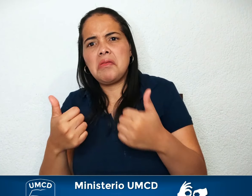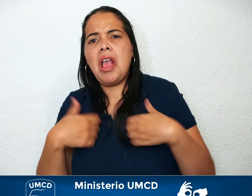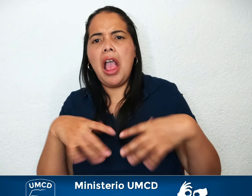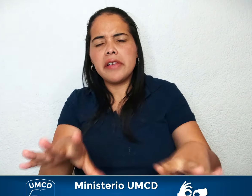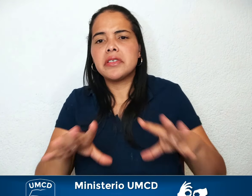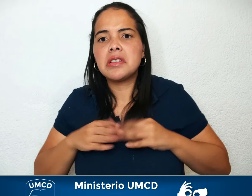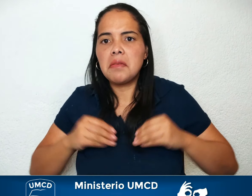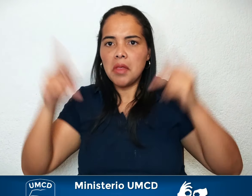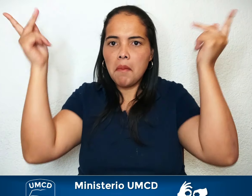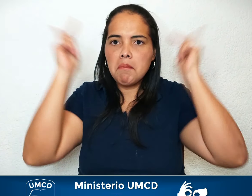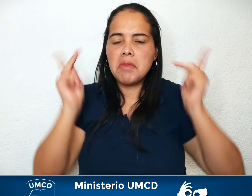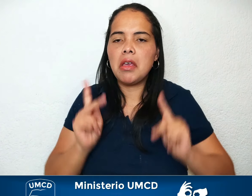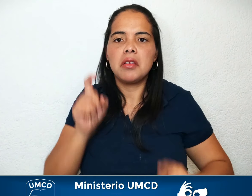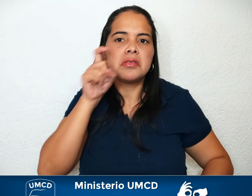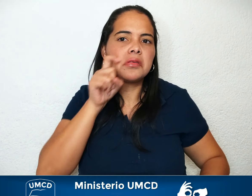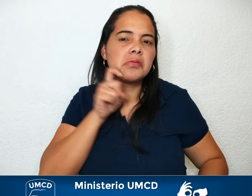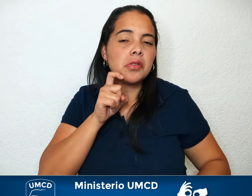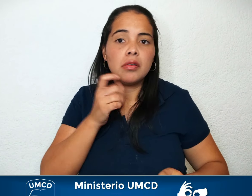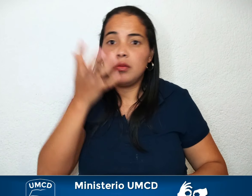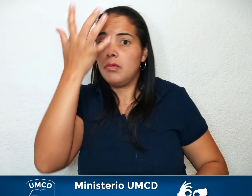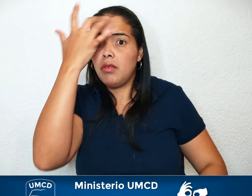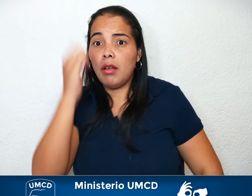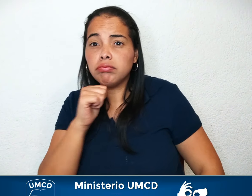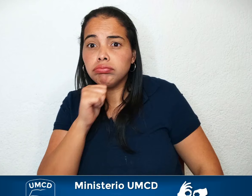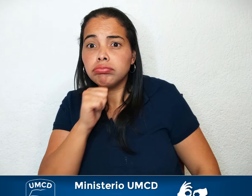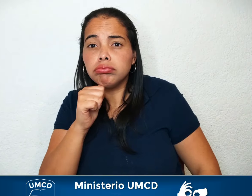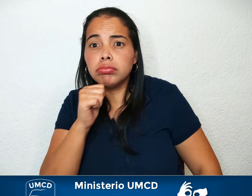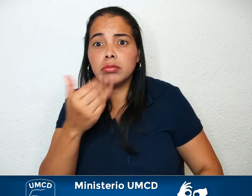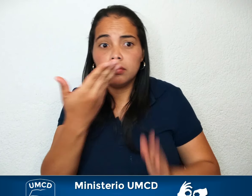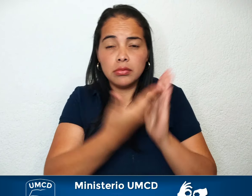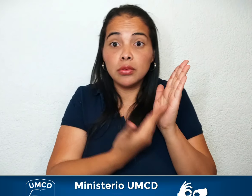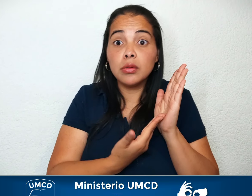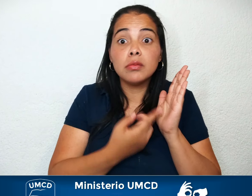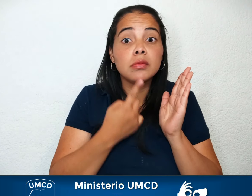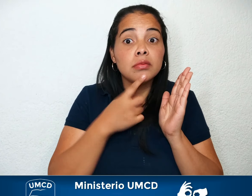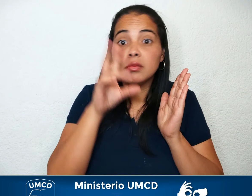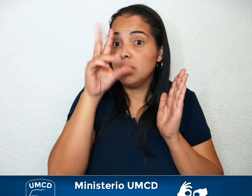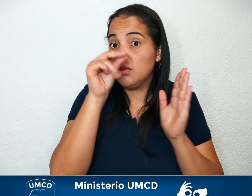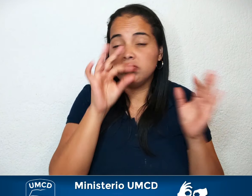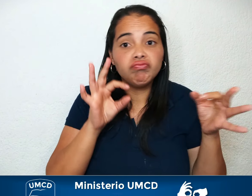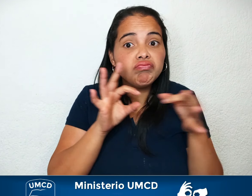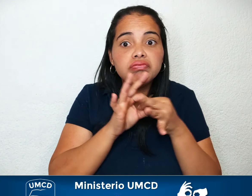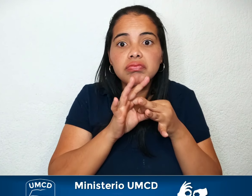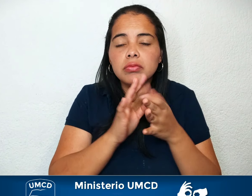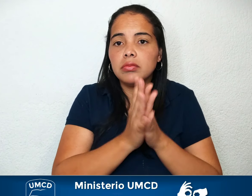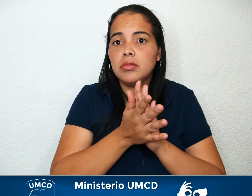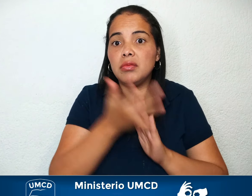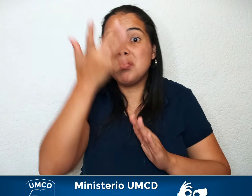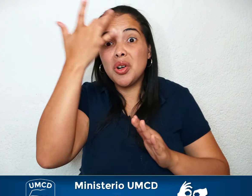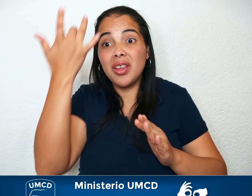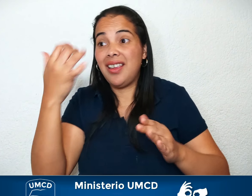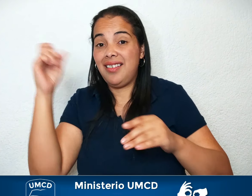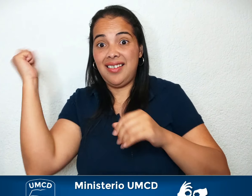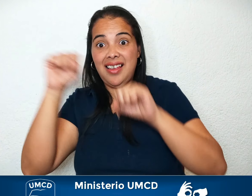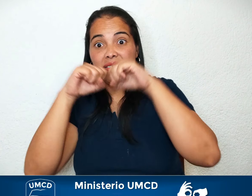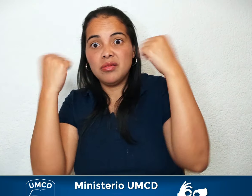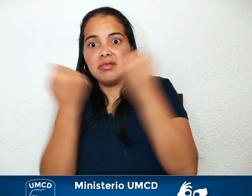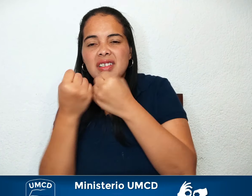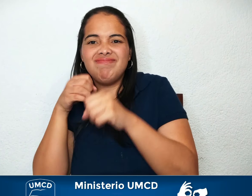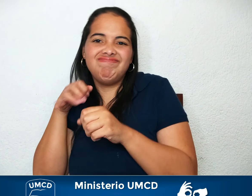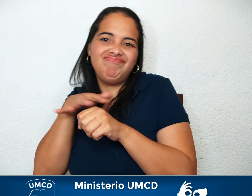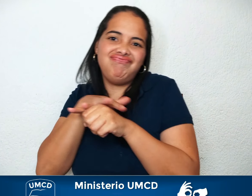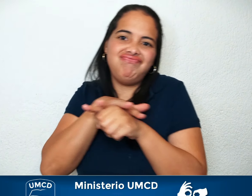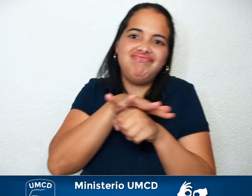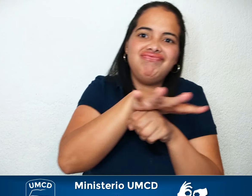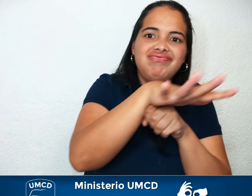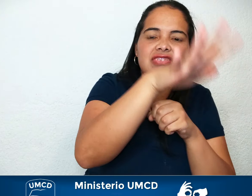pecados sexuales no han sido considerados bíblicamente. ¿Por qué? Porque la sociedad está influyendo